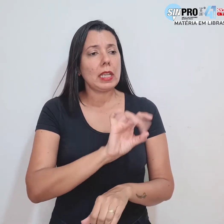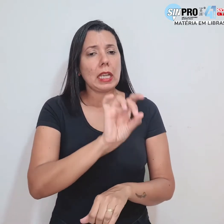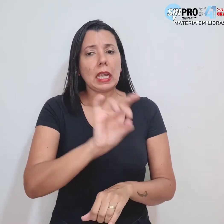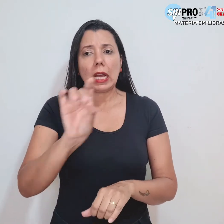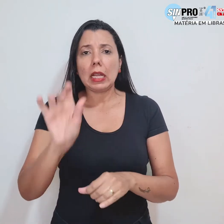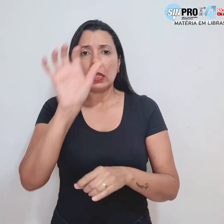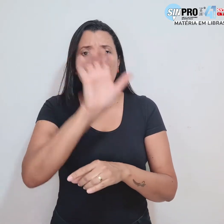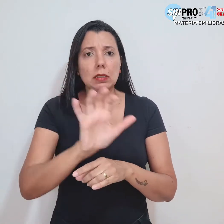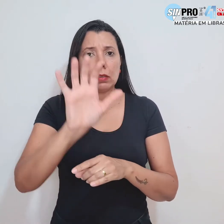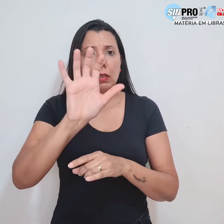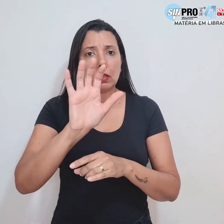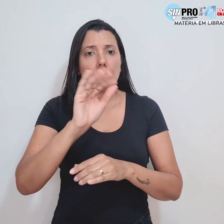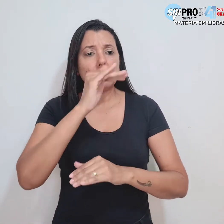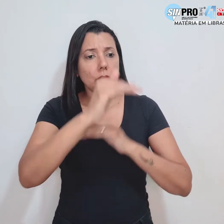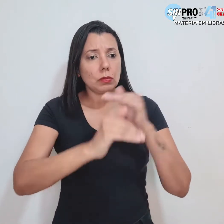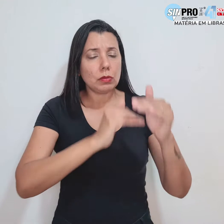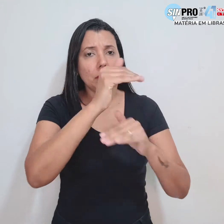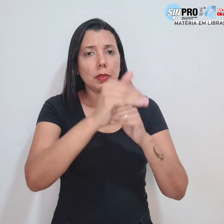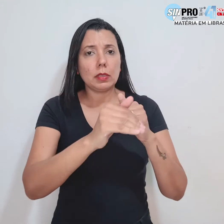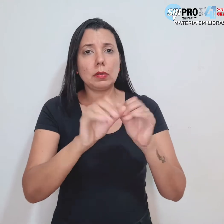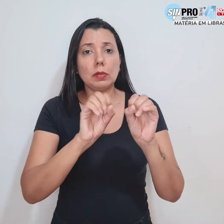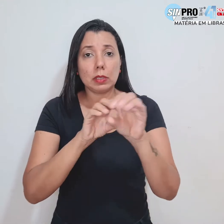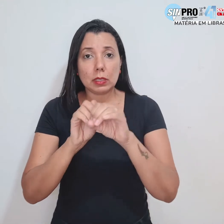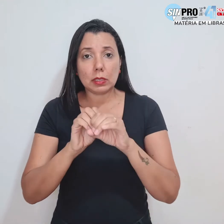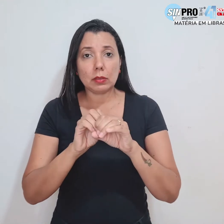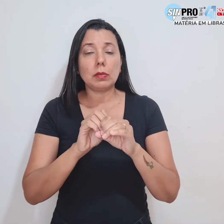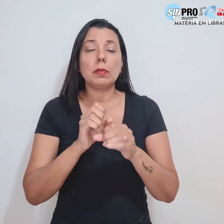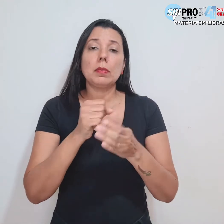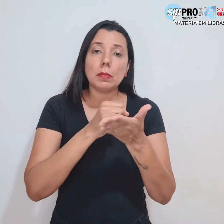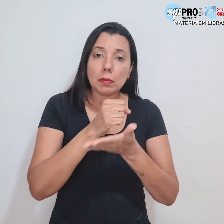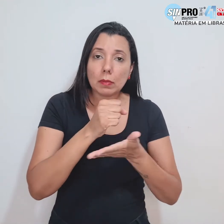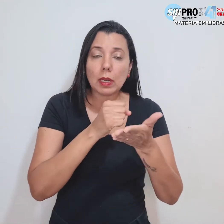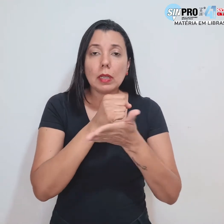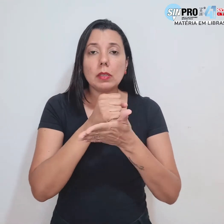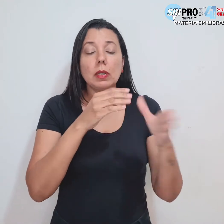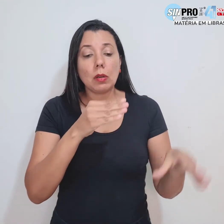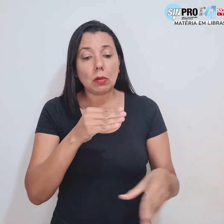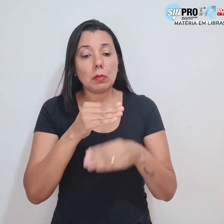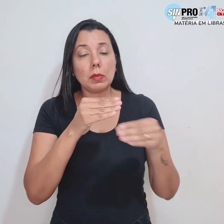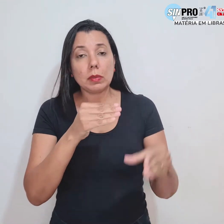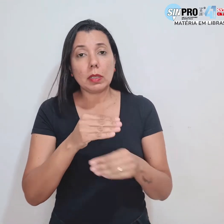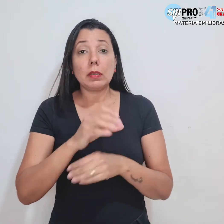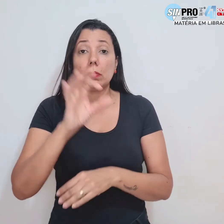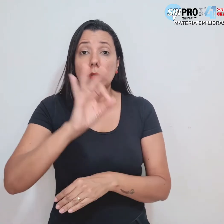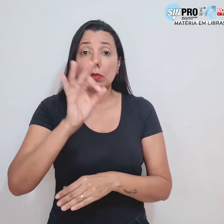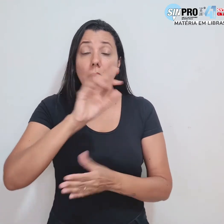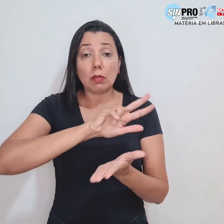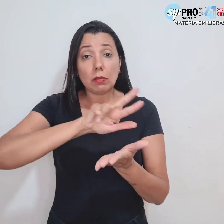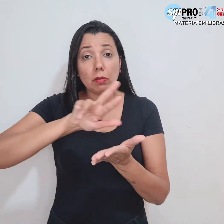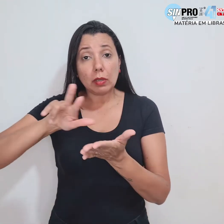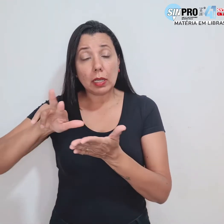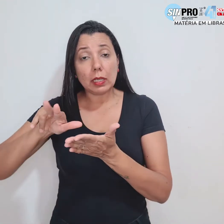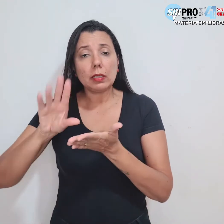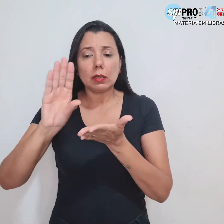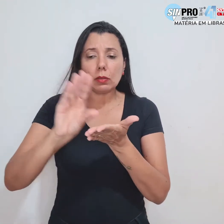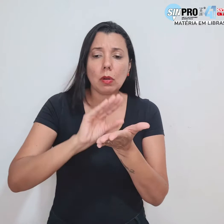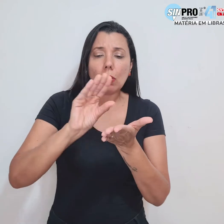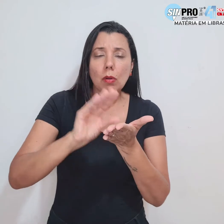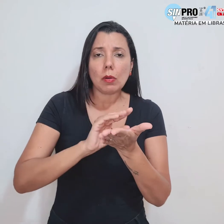estado, o Fundo de Desenvolvimento da Educação Básica, o Fundeb, é composto por percentuais de diversas receitas,